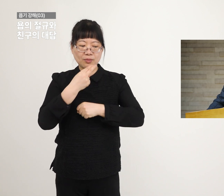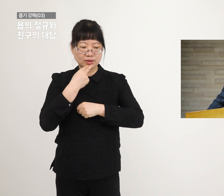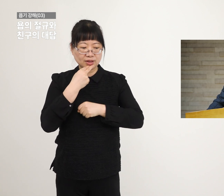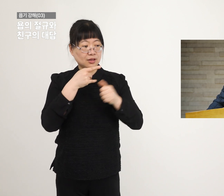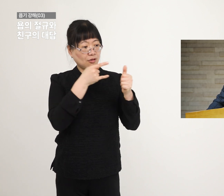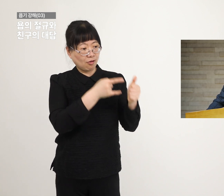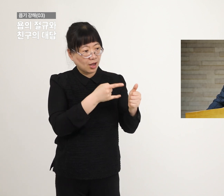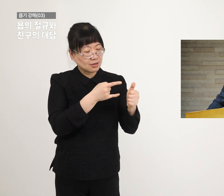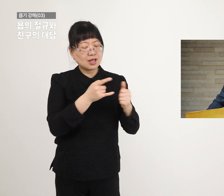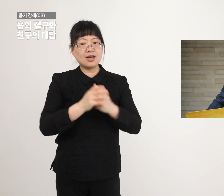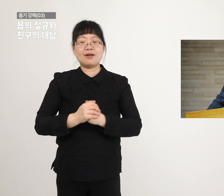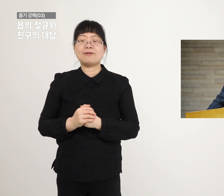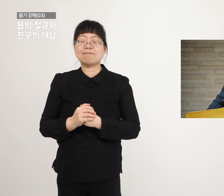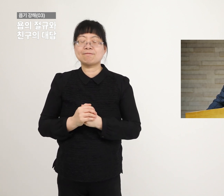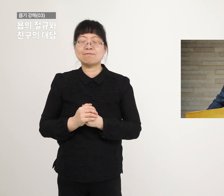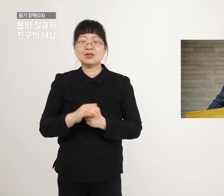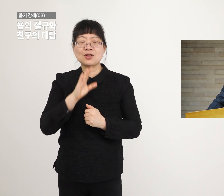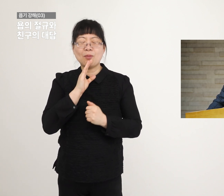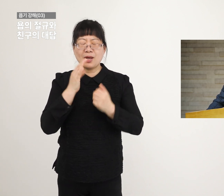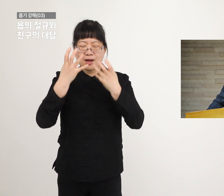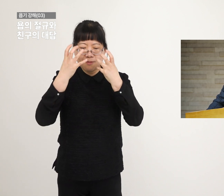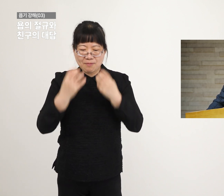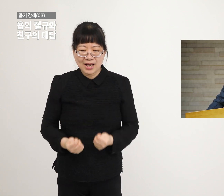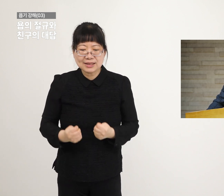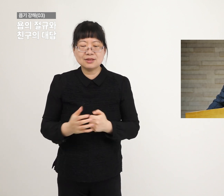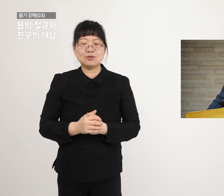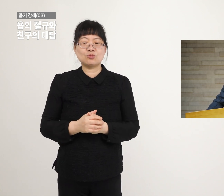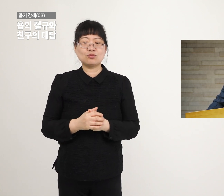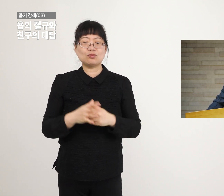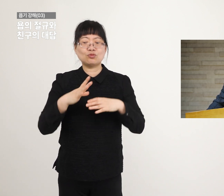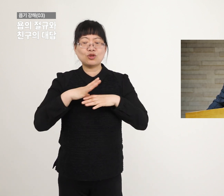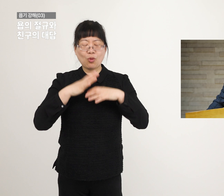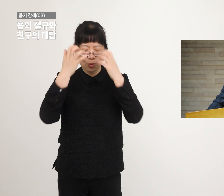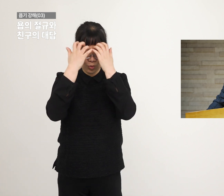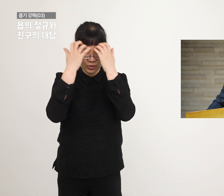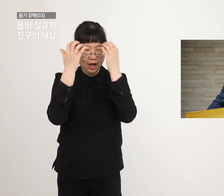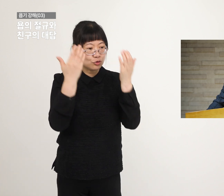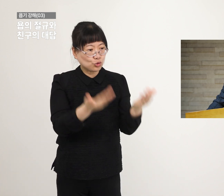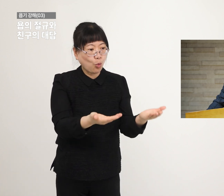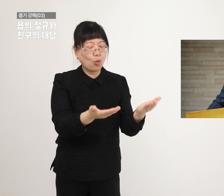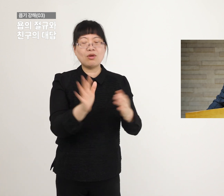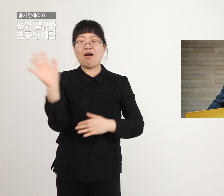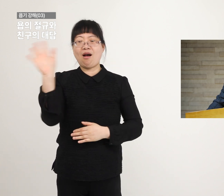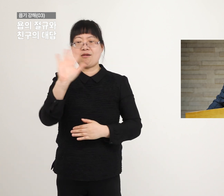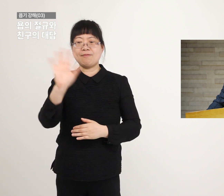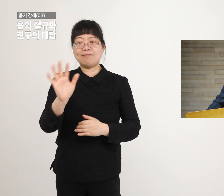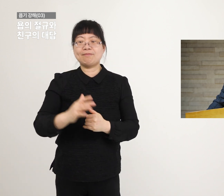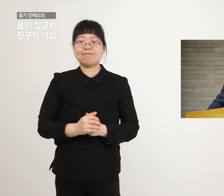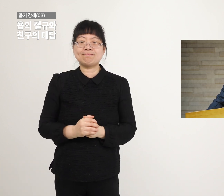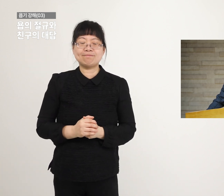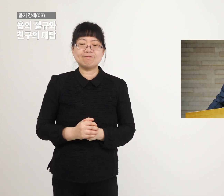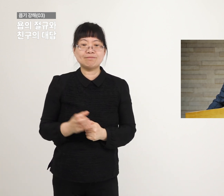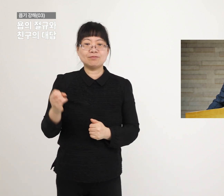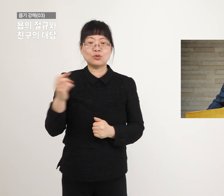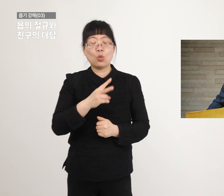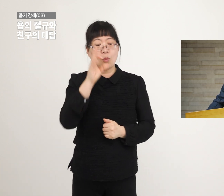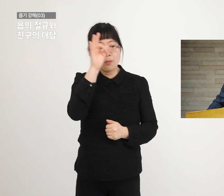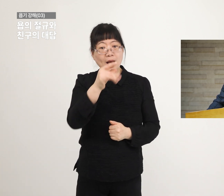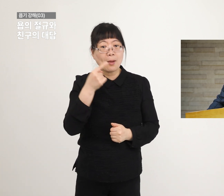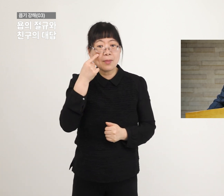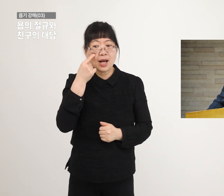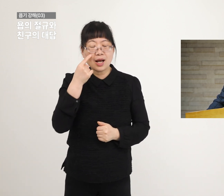이렇게 겹겹이 무시무시한 고난을 줄 리가 없지 않은가. 그리고